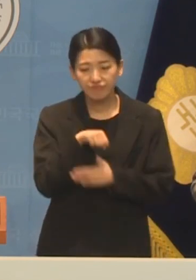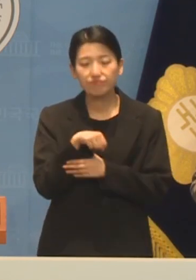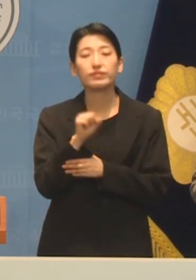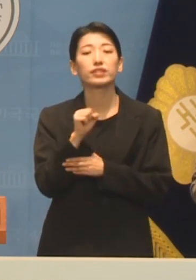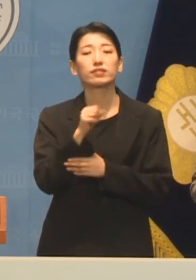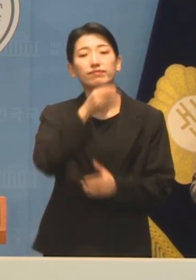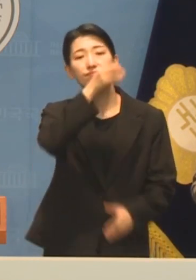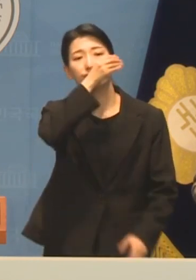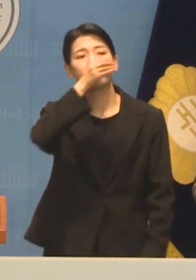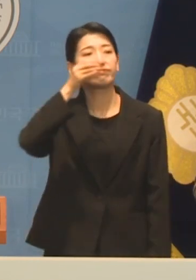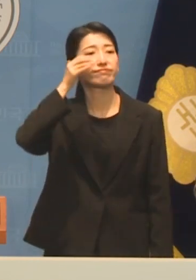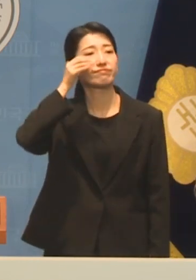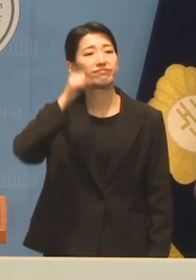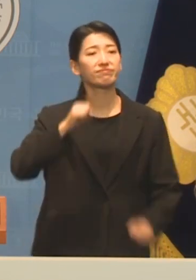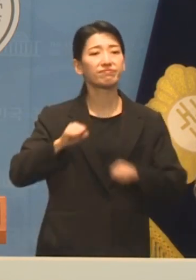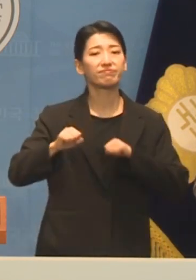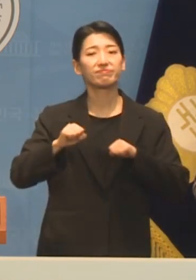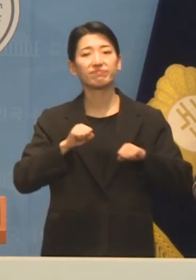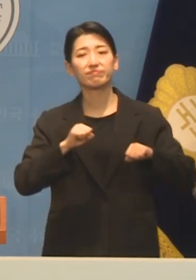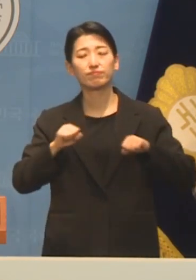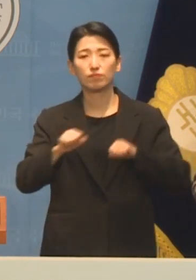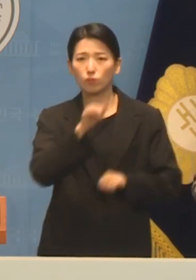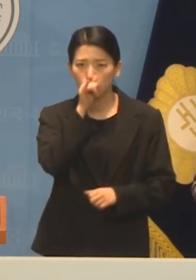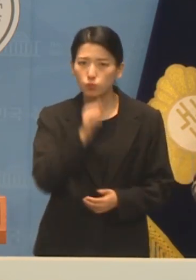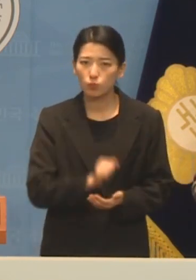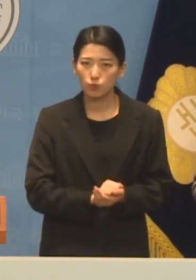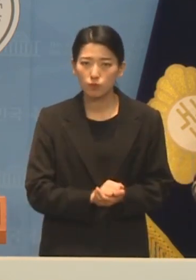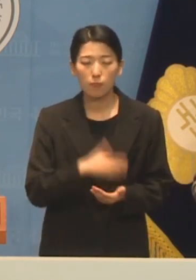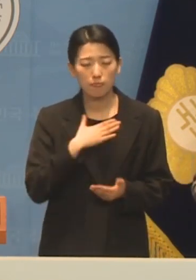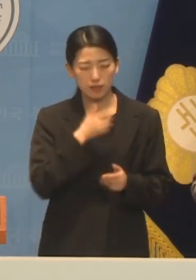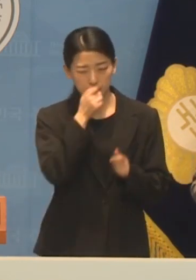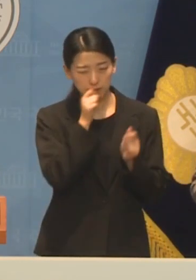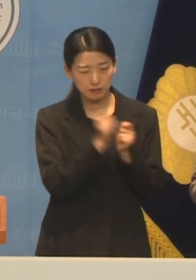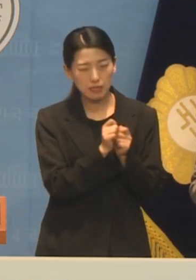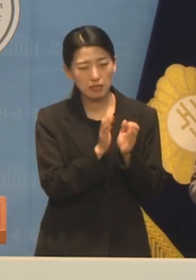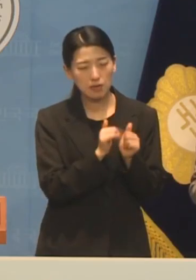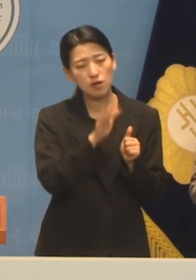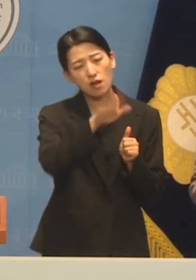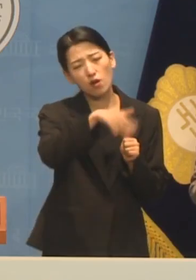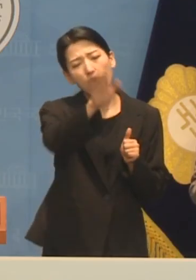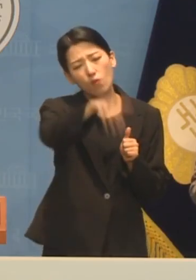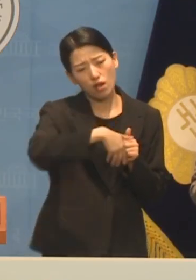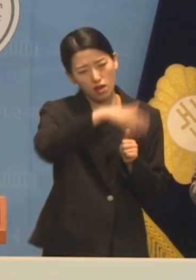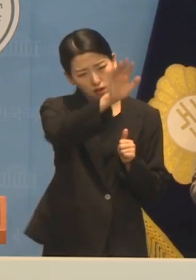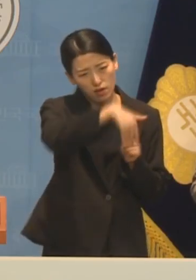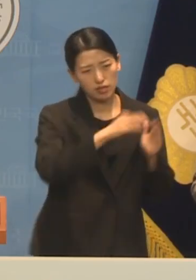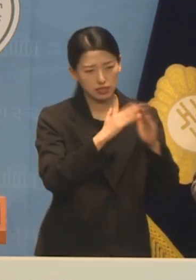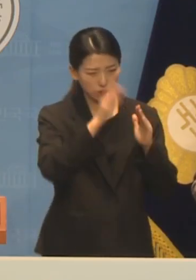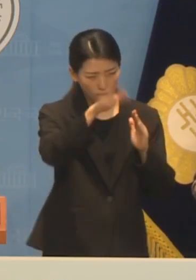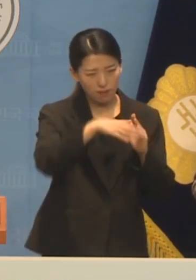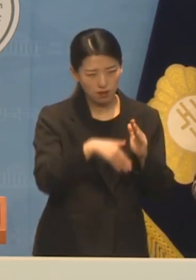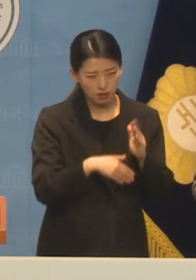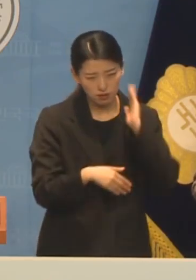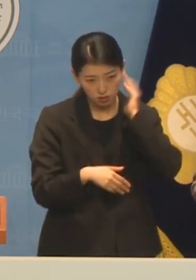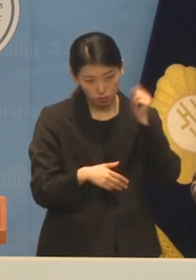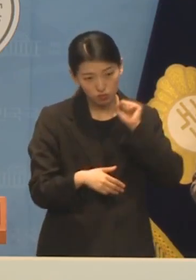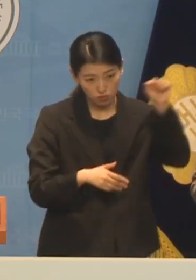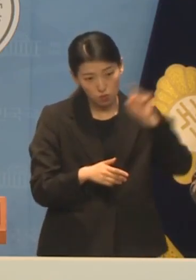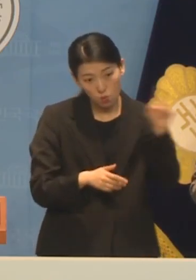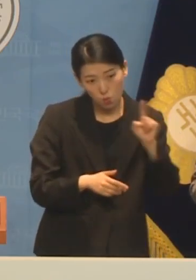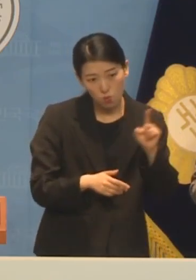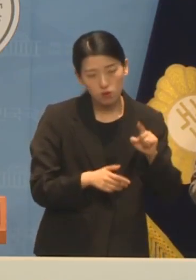윤석열은 파면된 이후에도 자신의 측근들을 관저로 불러 대선을 준비하는 등 정치적 행보를